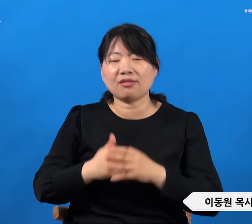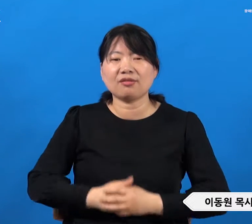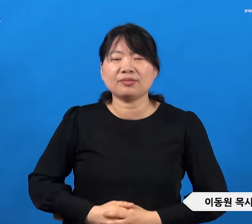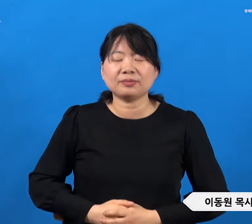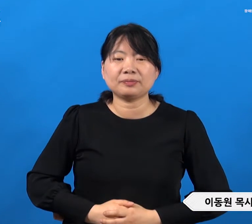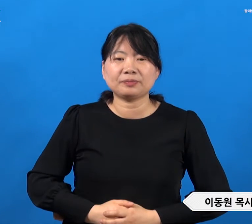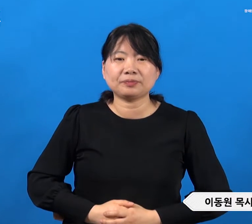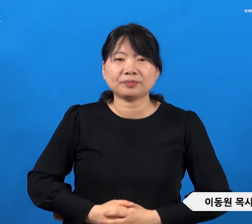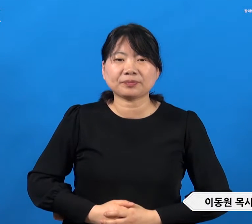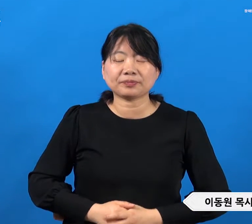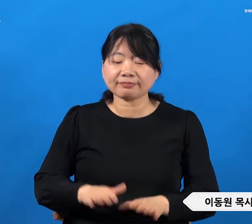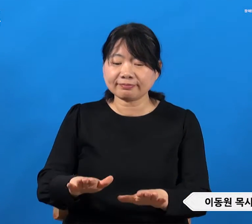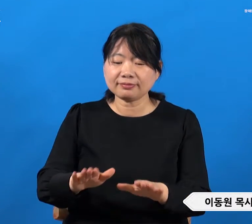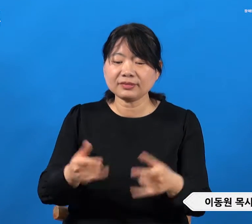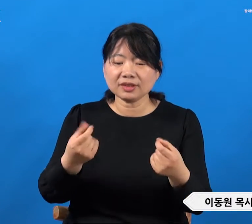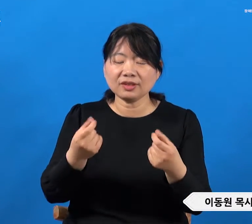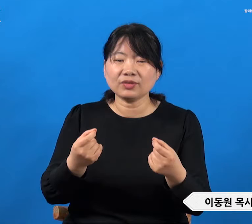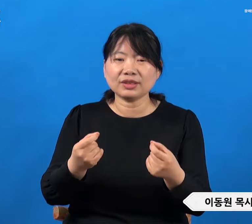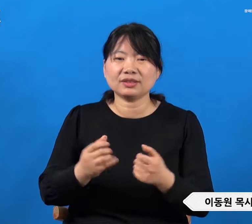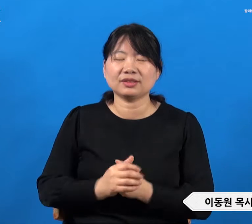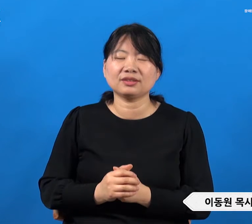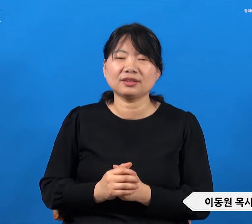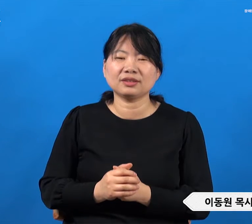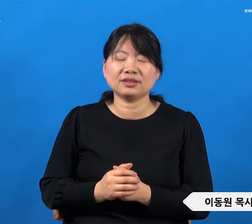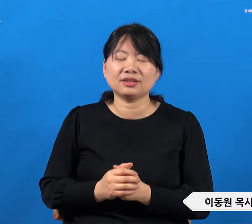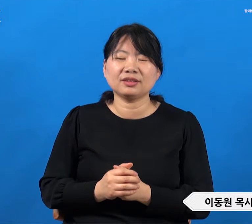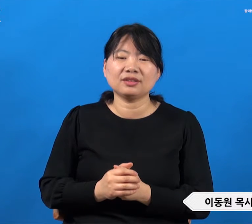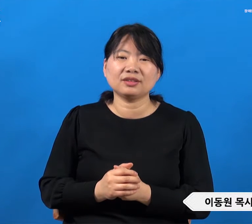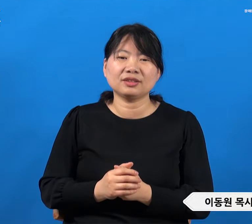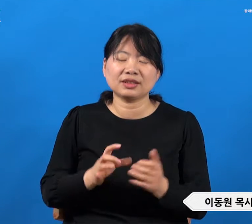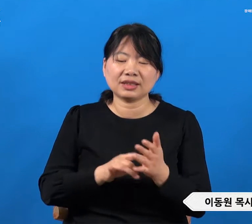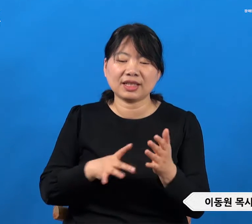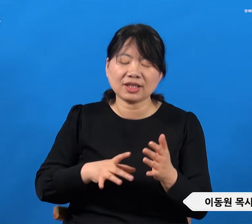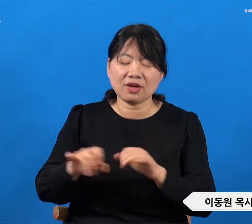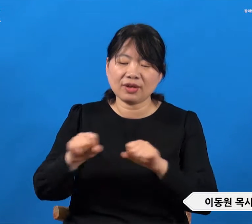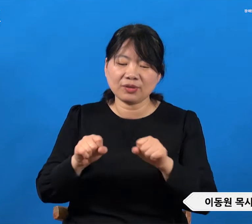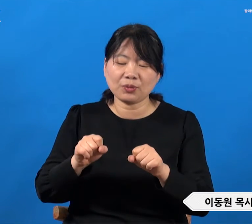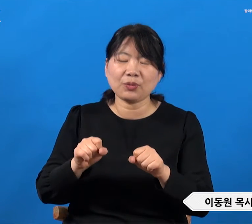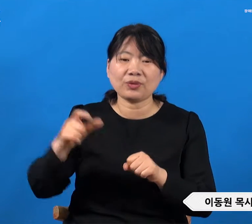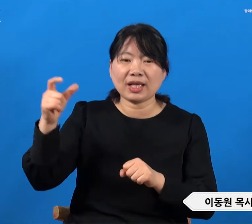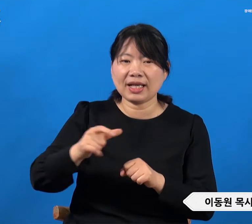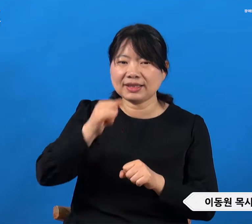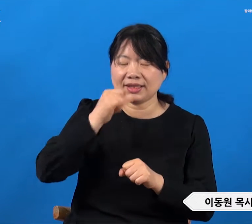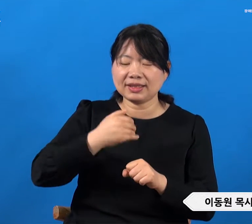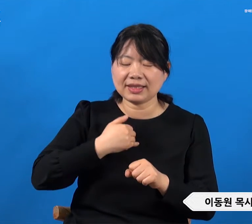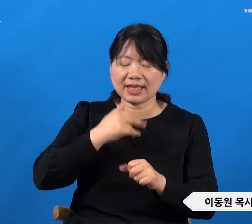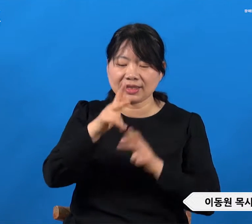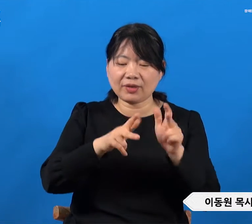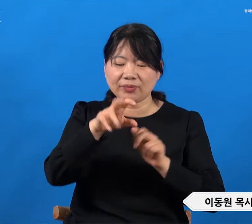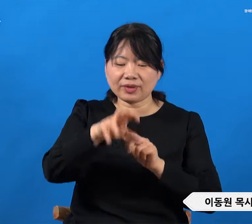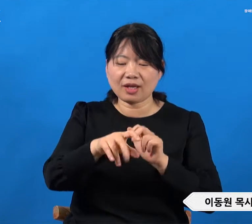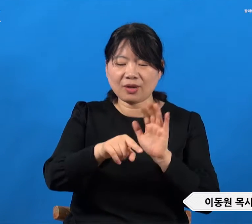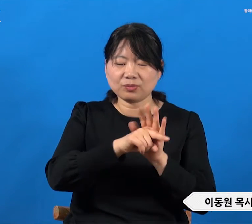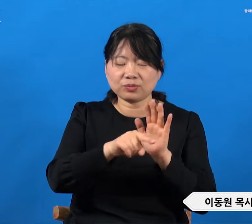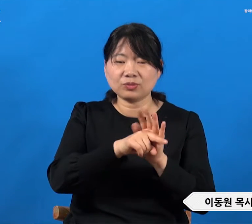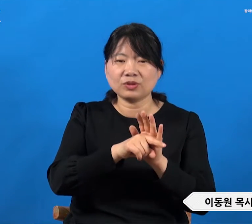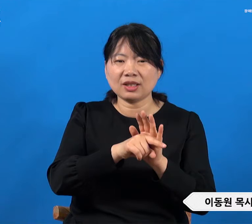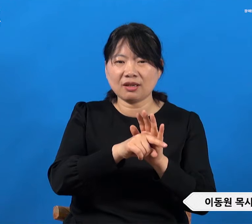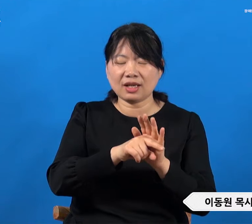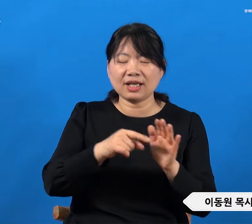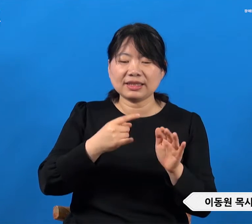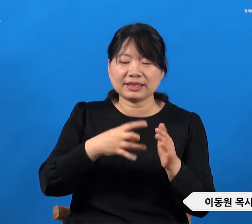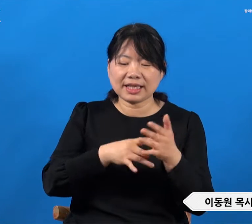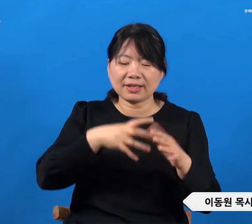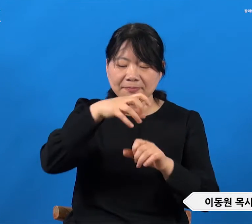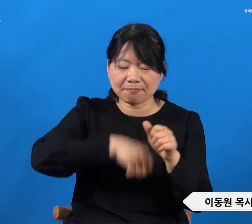있습니다. 자, 이런 세제 활동이 강화되면서 내 사업장에 부당하게 세금이 징수되었을 경우